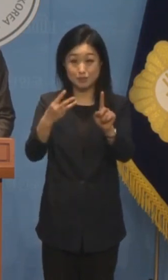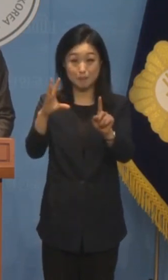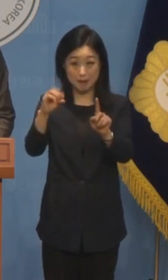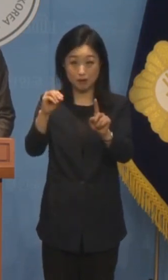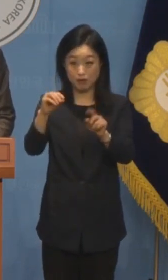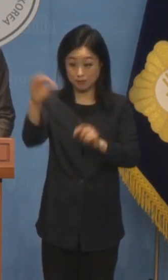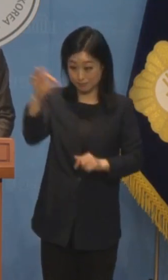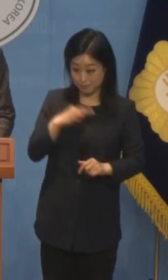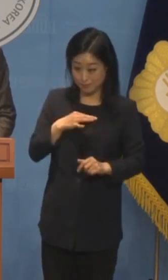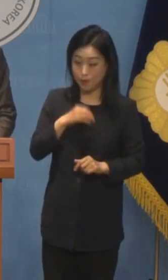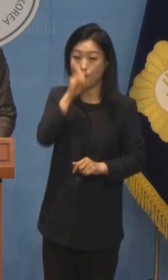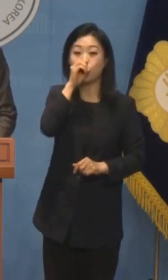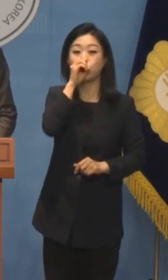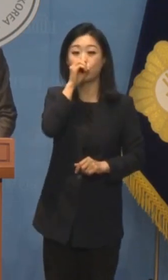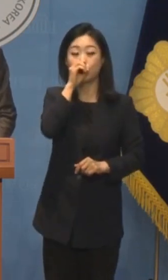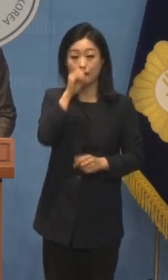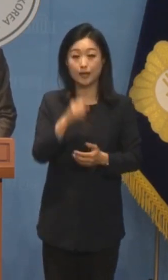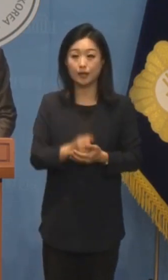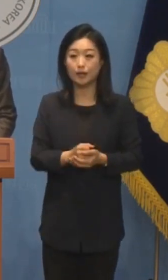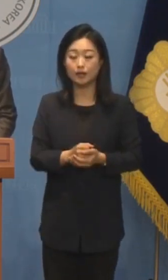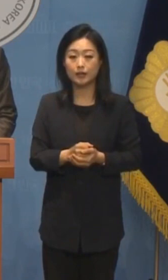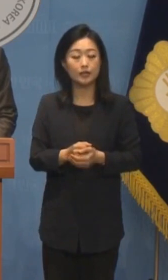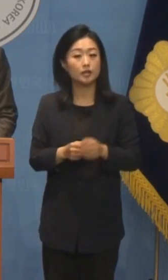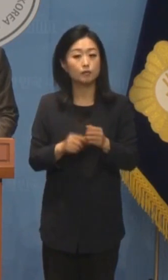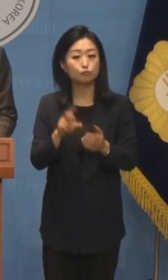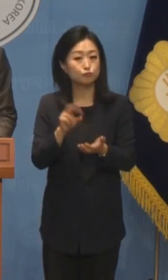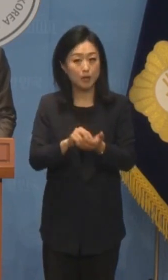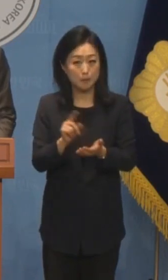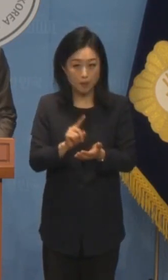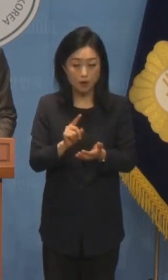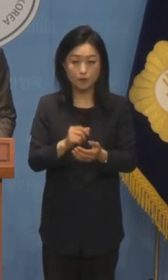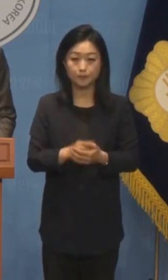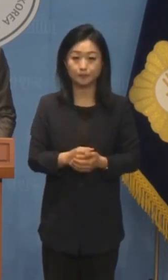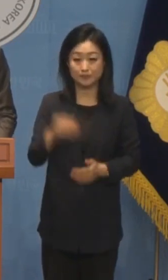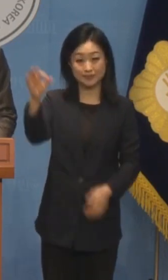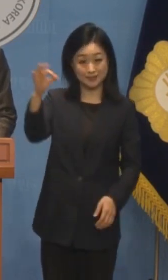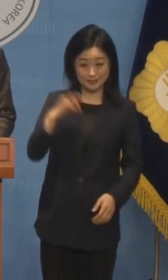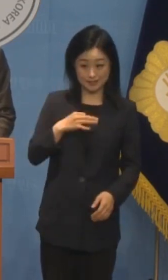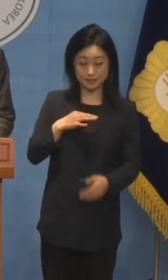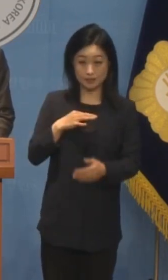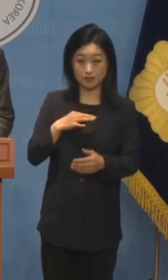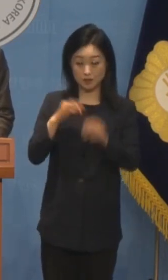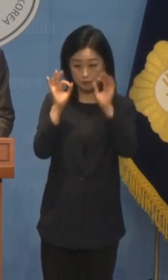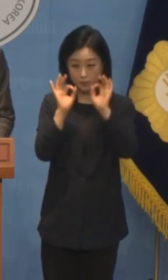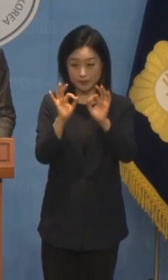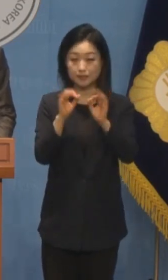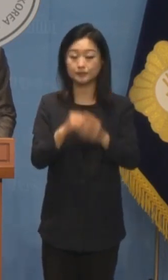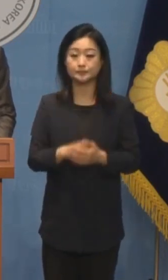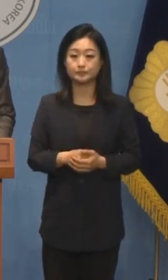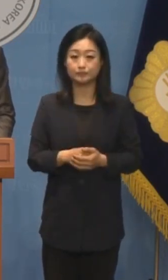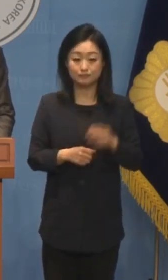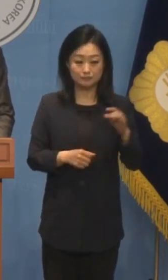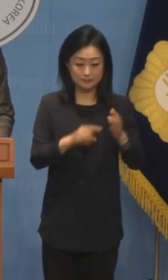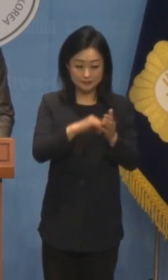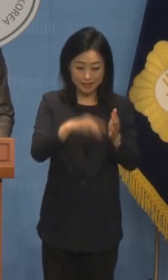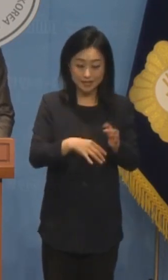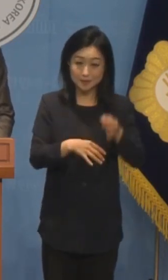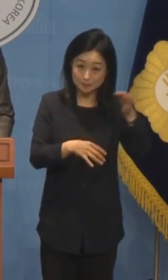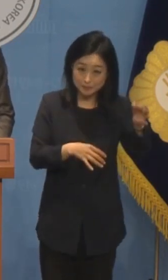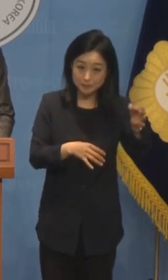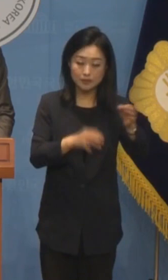받을 수 없게 됩니다. 문제는 연금 중에 국민연금뿐만이 아닙니다. 세금 외에